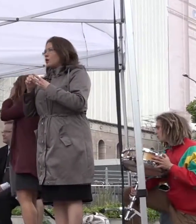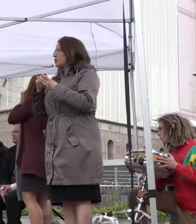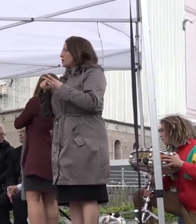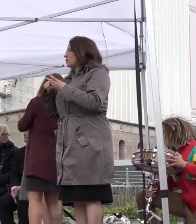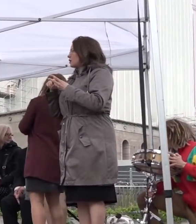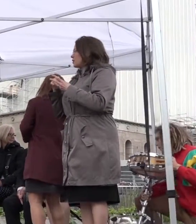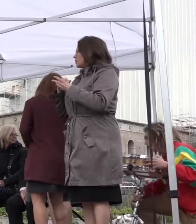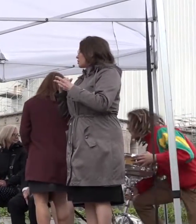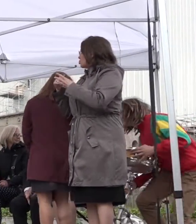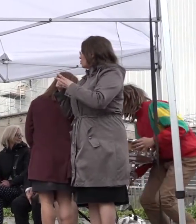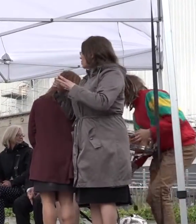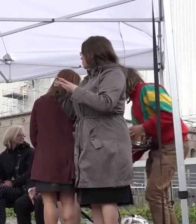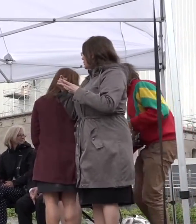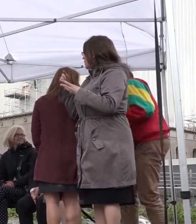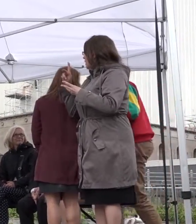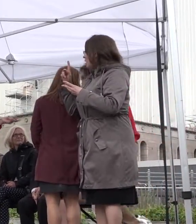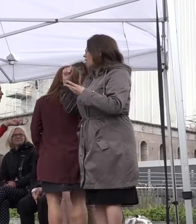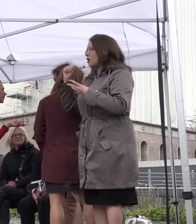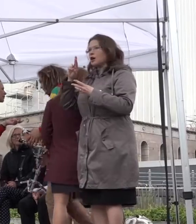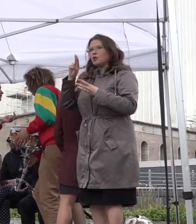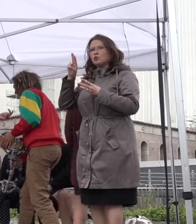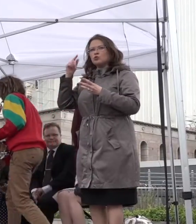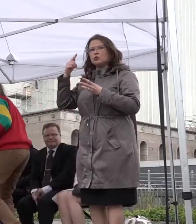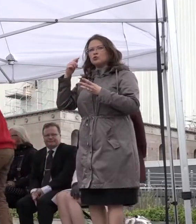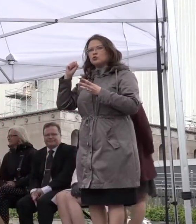Karuchos ja kuka vielä oli?